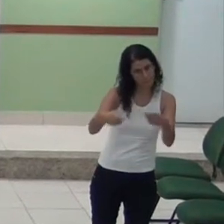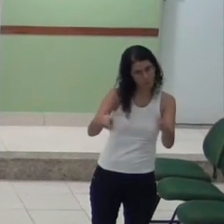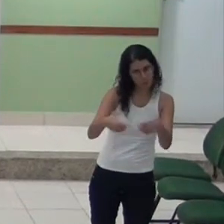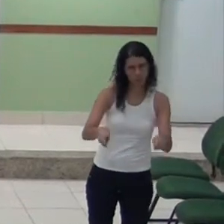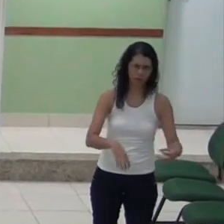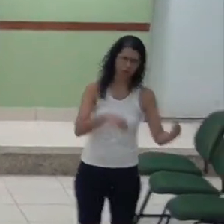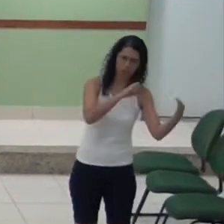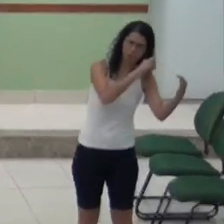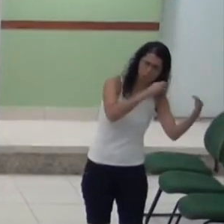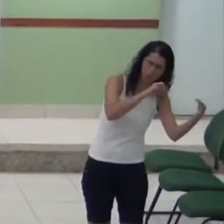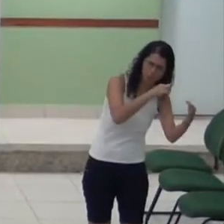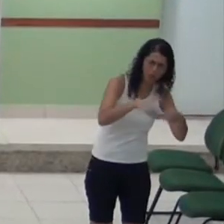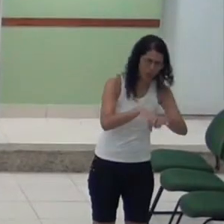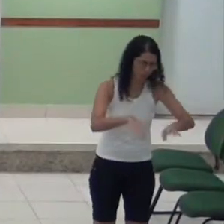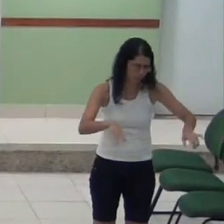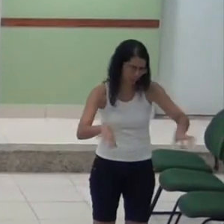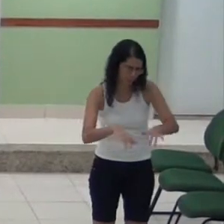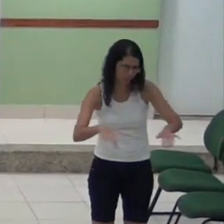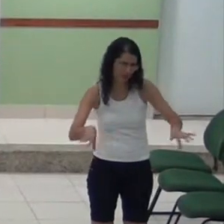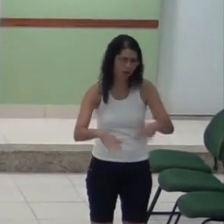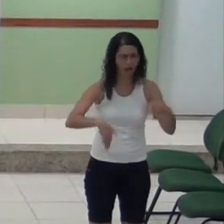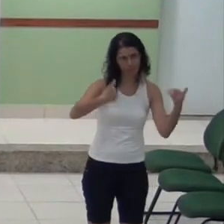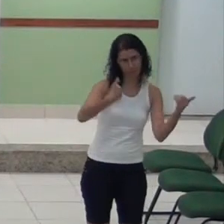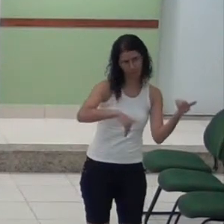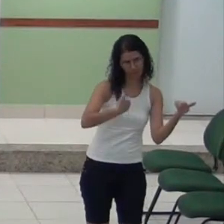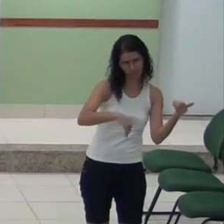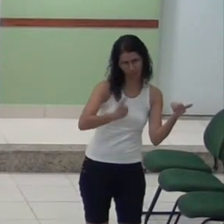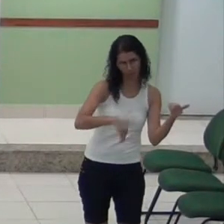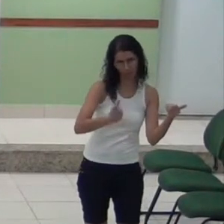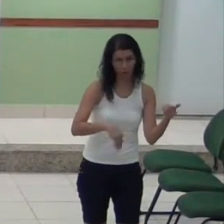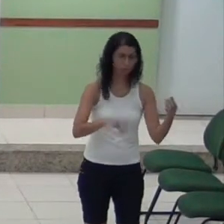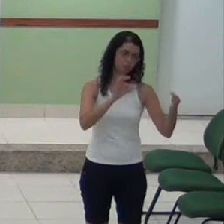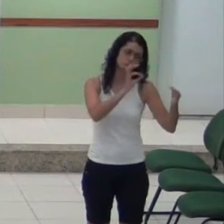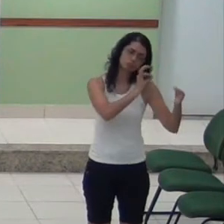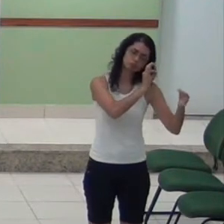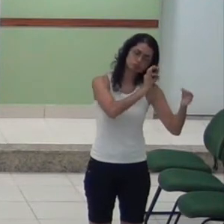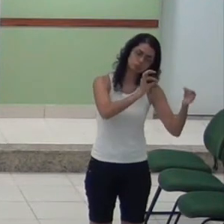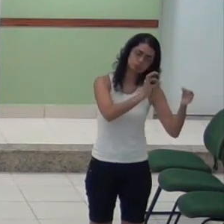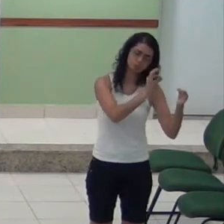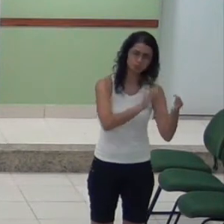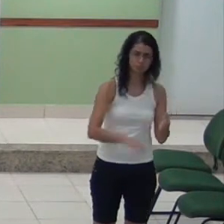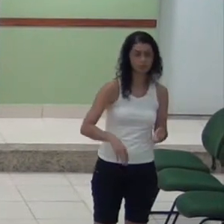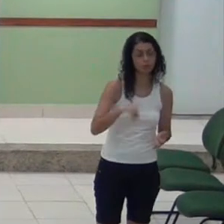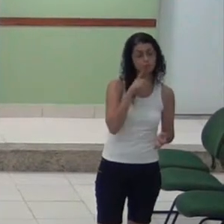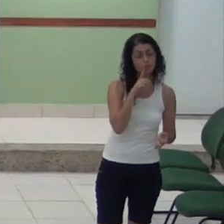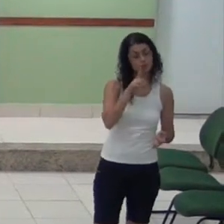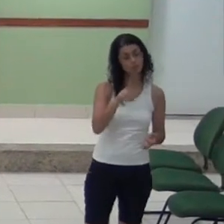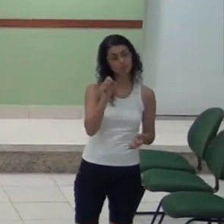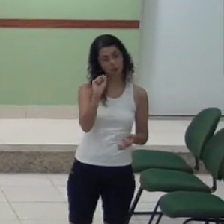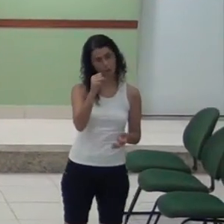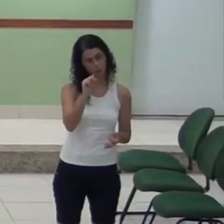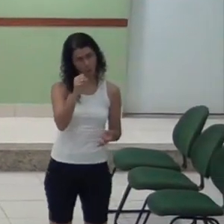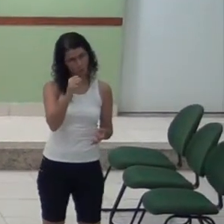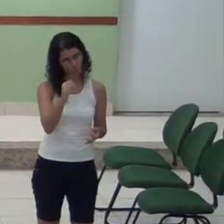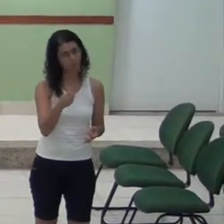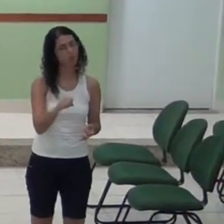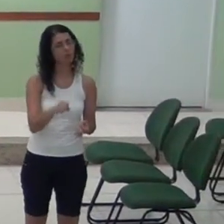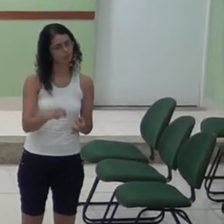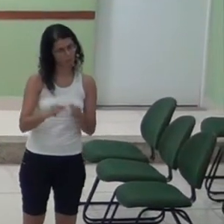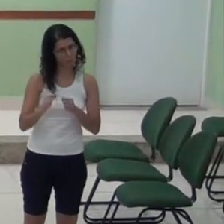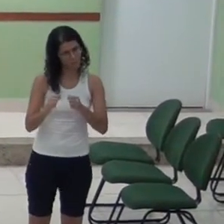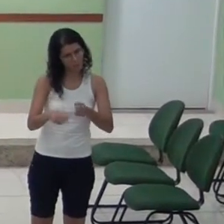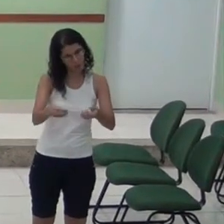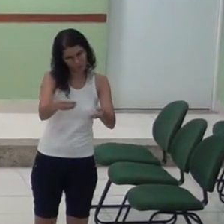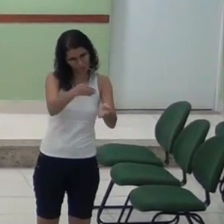os matriculados vão aprender teclado, violão e violino. Então dia 8 os irmãos podem procurar